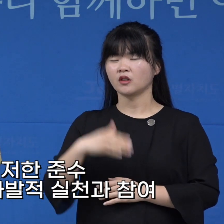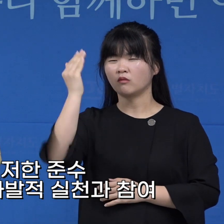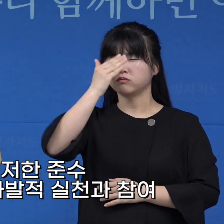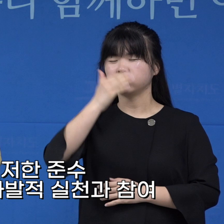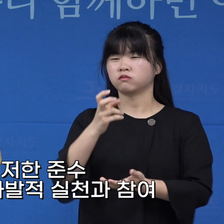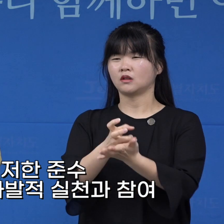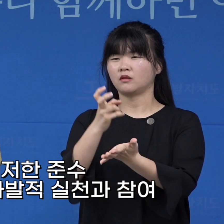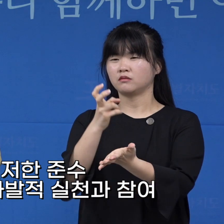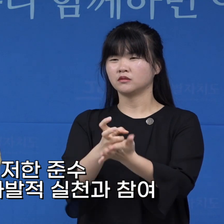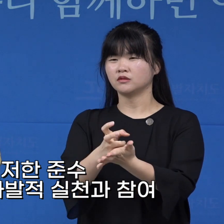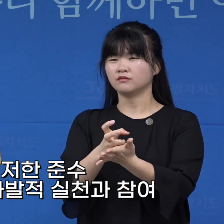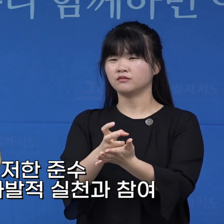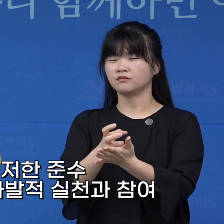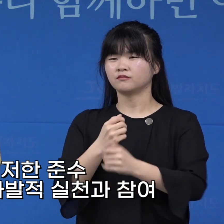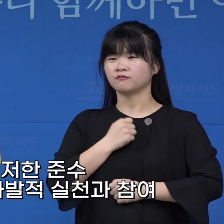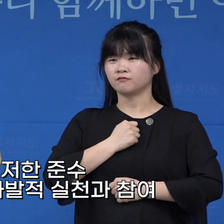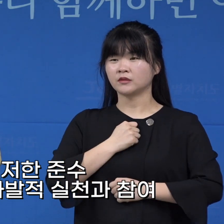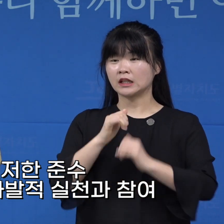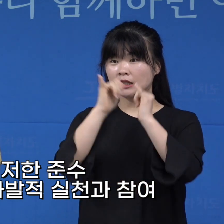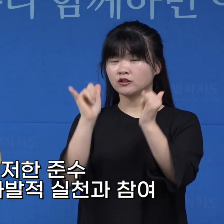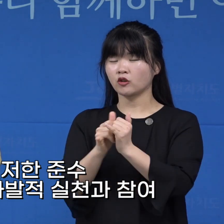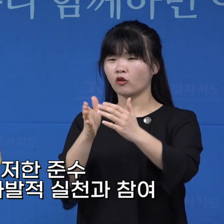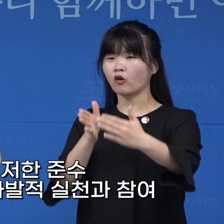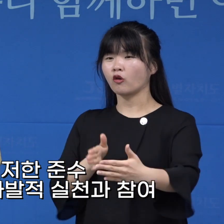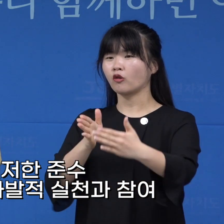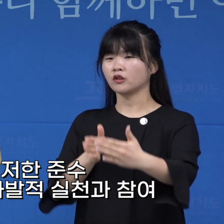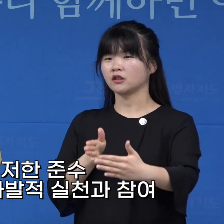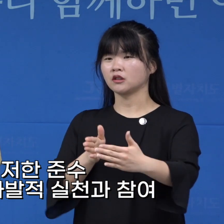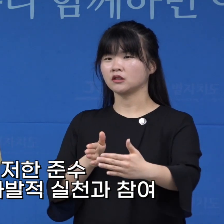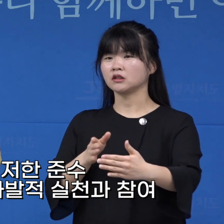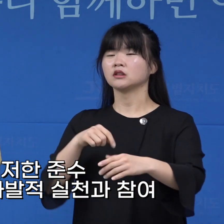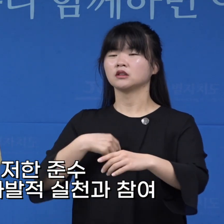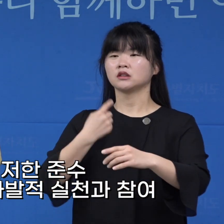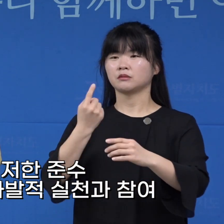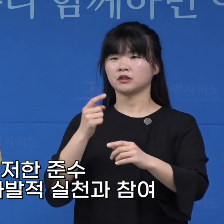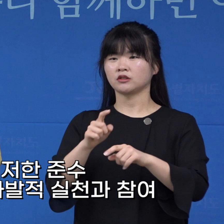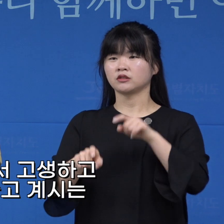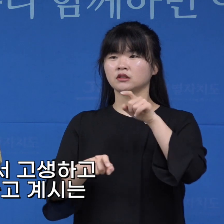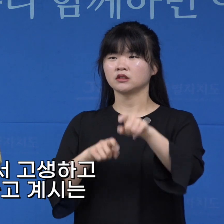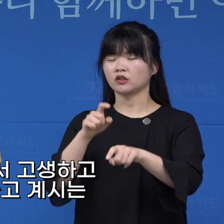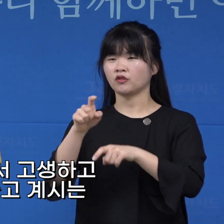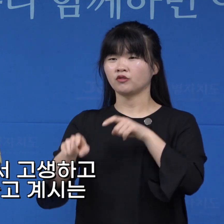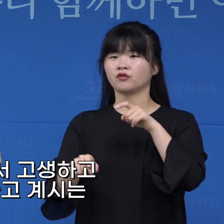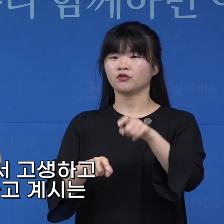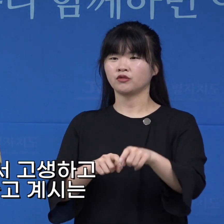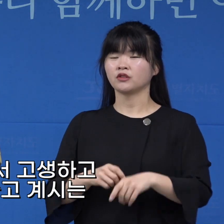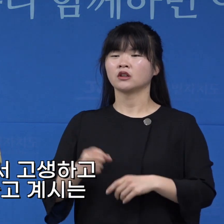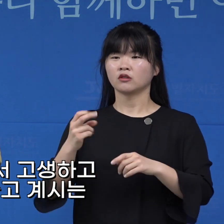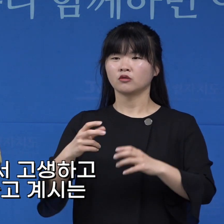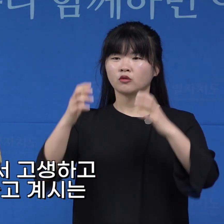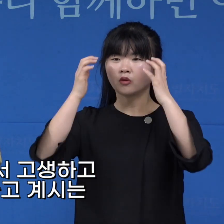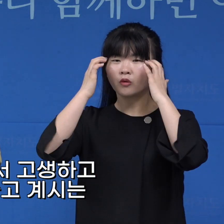위생수칙의 철저한 준수, 사회적 거리두기의 자발적인 실천과 참여, 그리고 일선에서